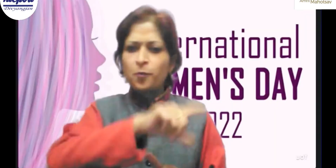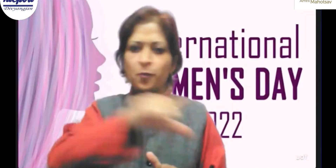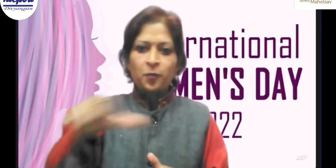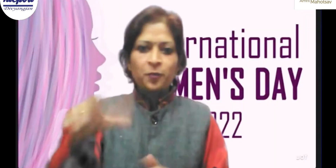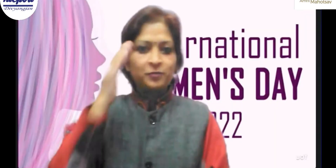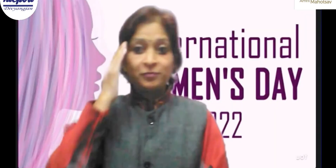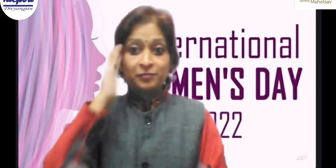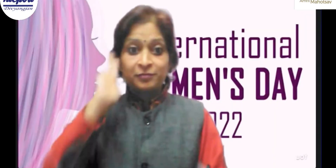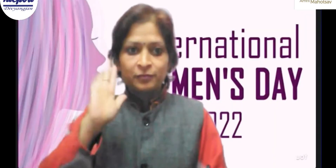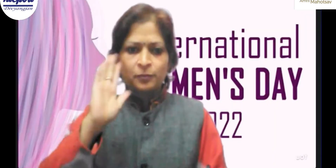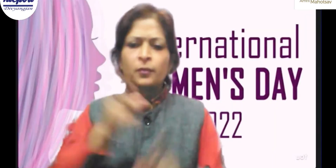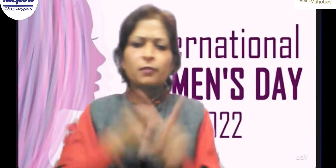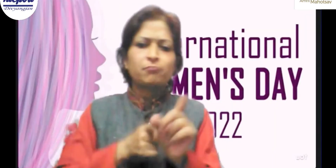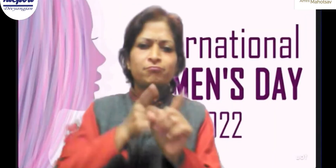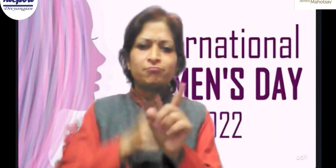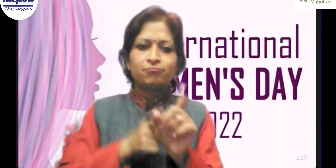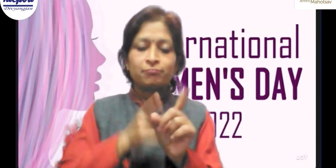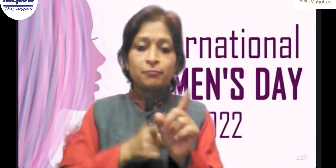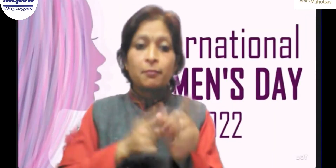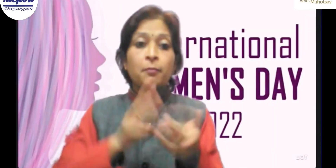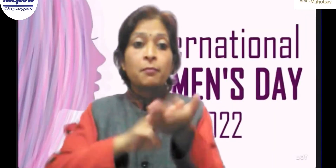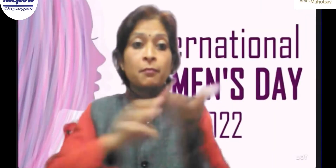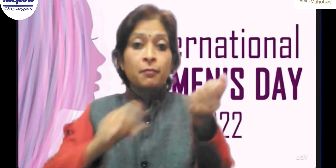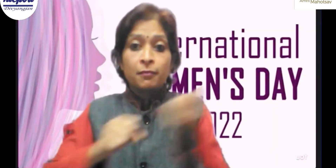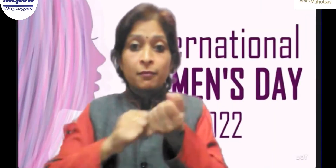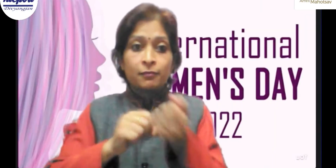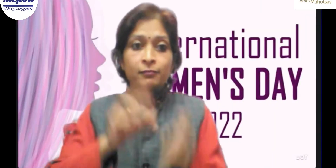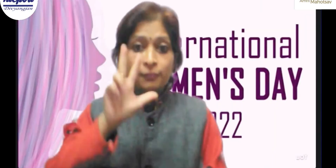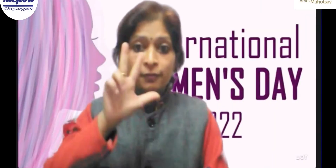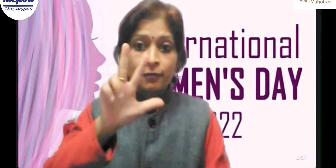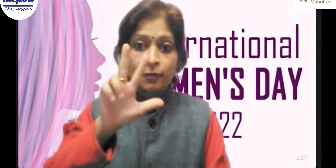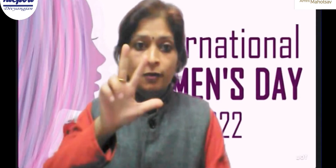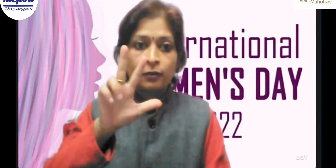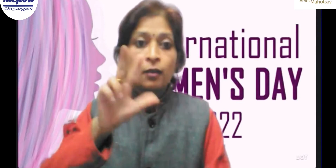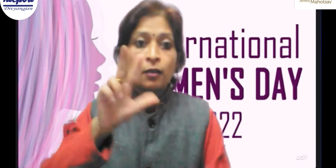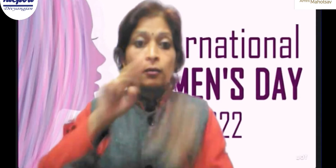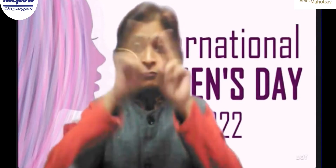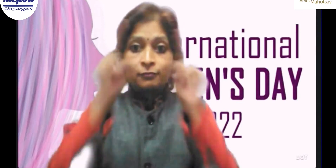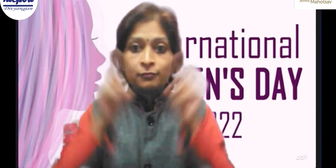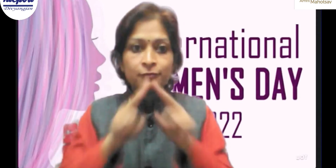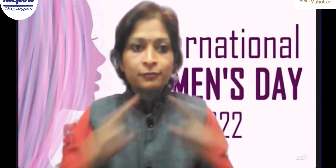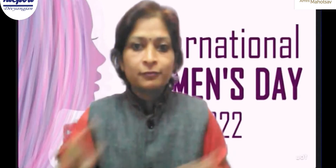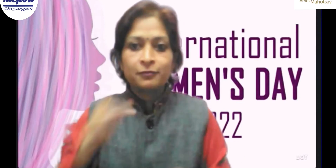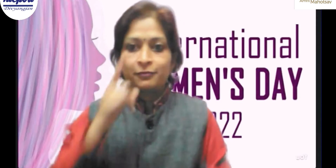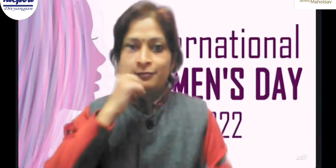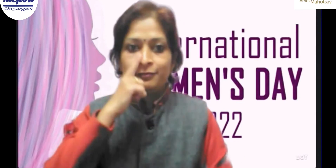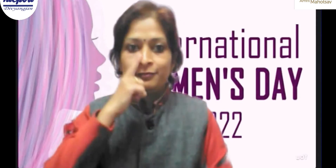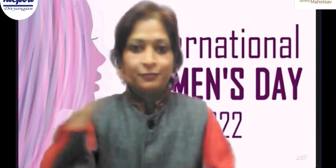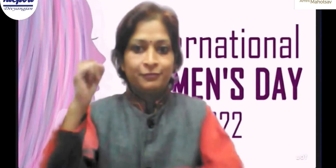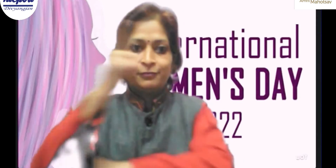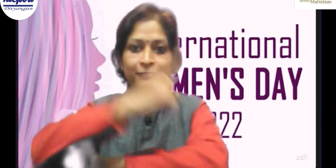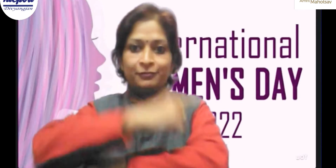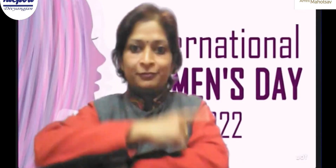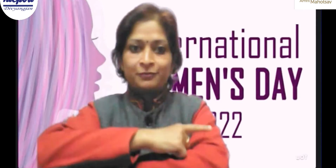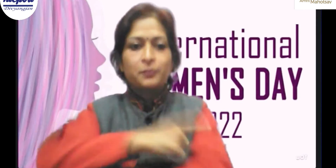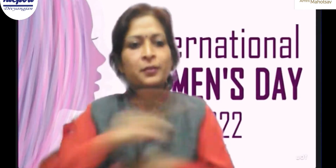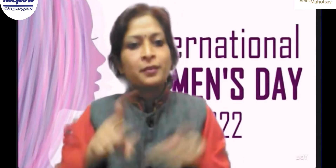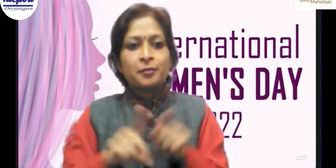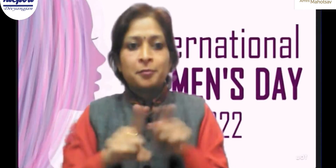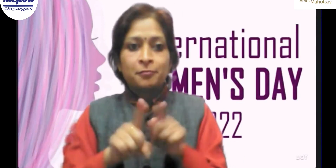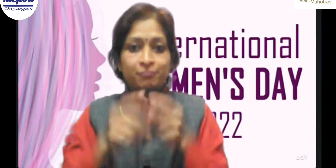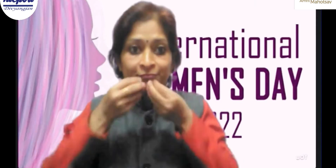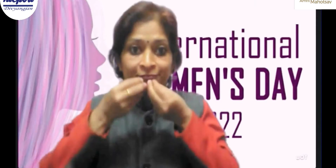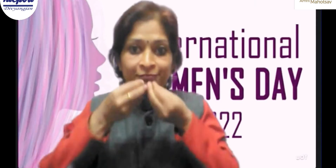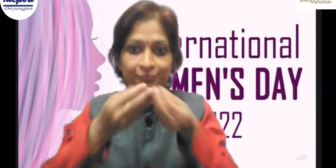दोस्तों, जैसा कि आप सबको पता है, प्रत्येक वर्ष 8 मार्च अंतर्राष्ट्रीय महिला दिवस